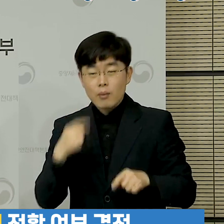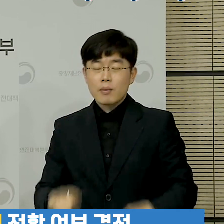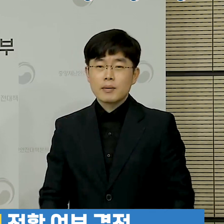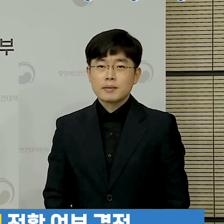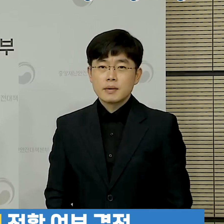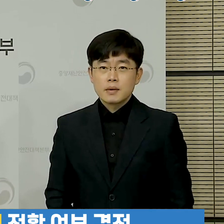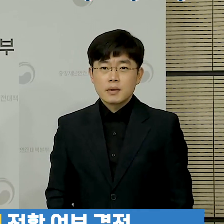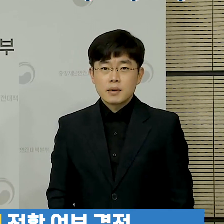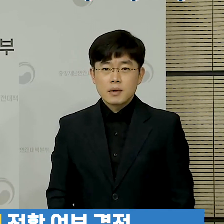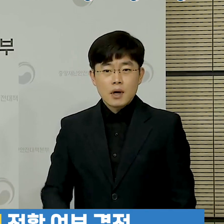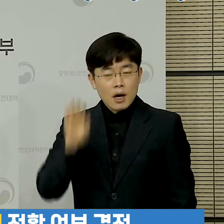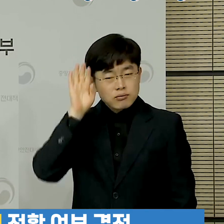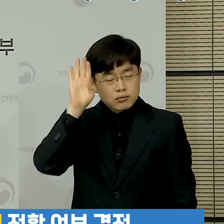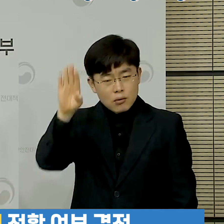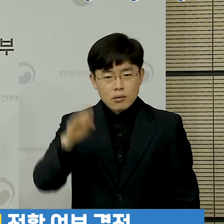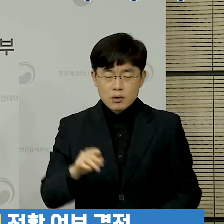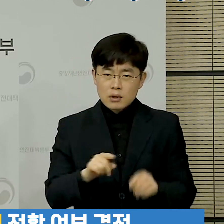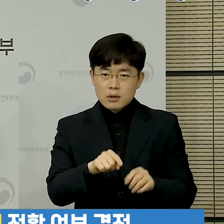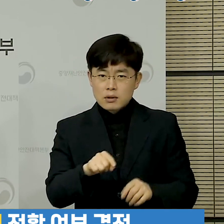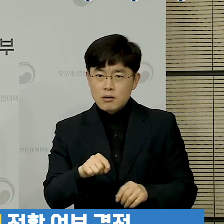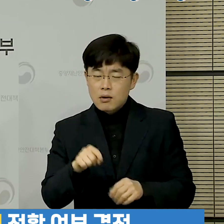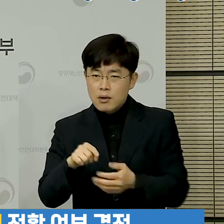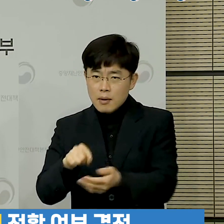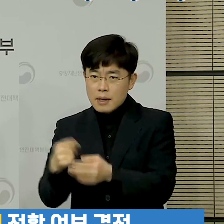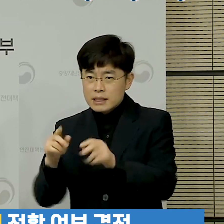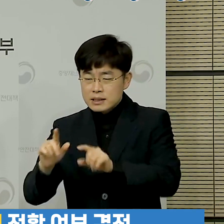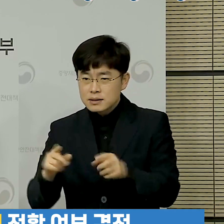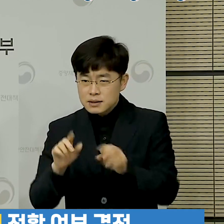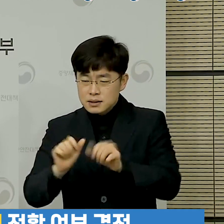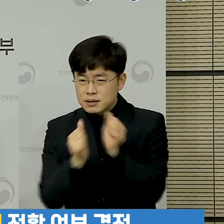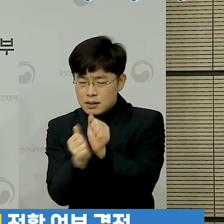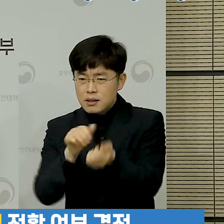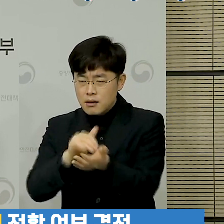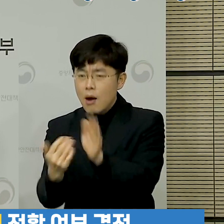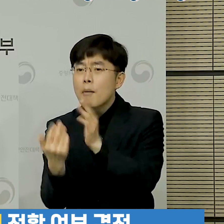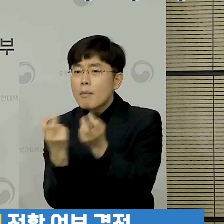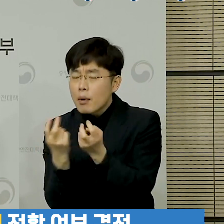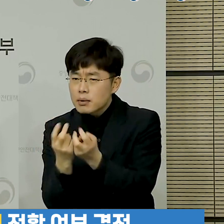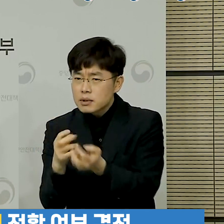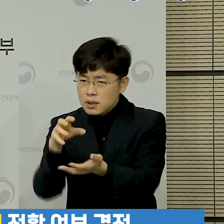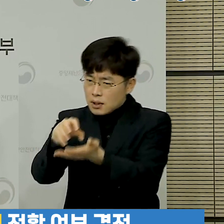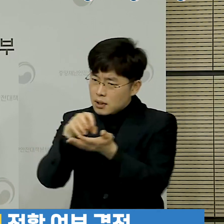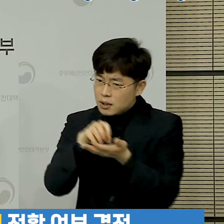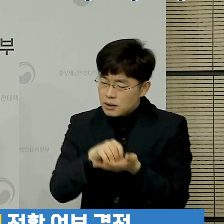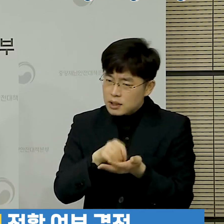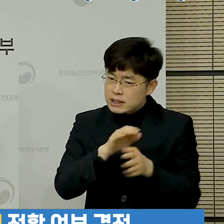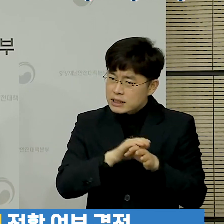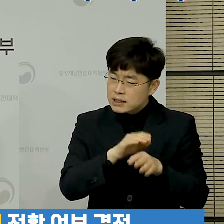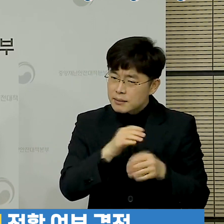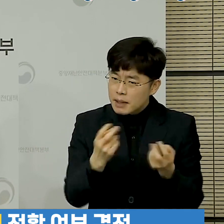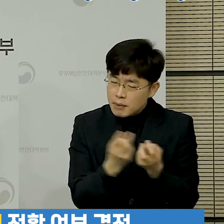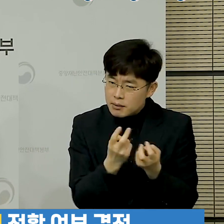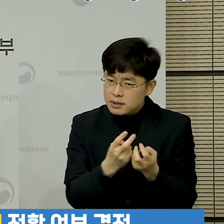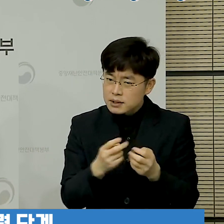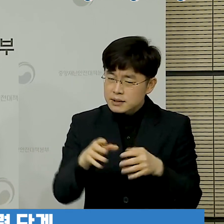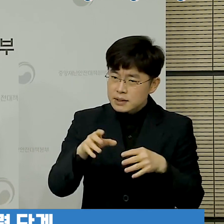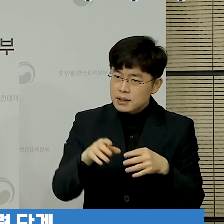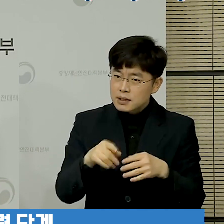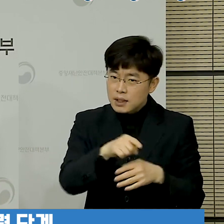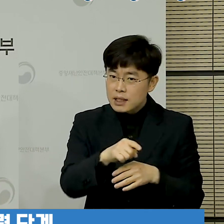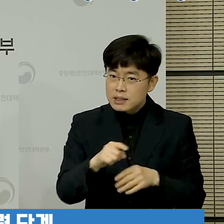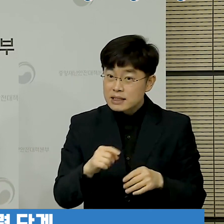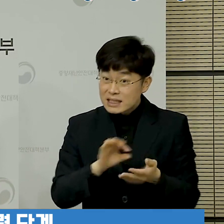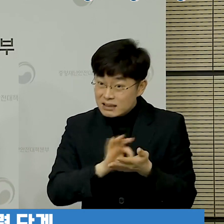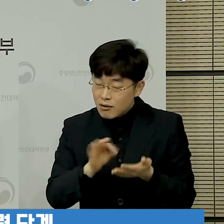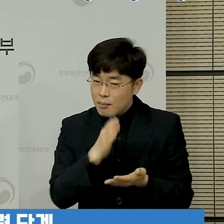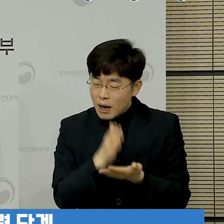따라서 생활 방역 체계로 갈지 말지를 결정하게 될 것입니다. 그에 따라서 이게 무조건 그렇게 가게 되는 건 아니라는 점을 좀 알려드리고요. 그리고 두